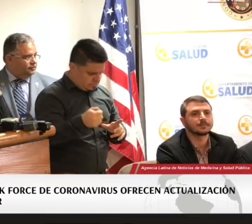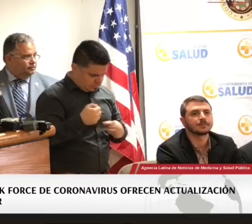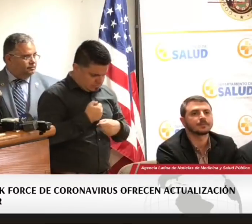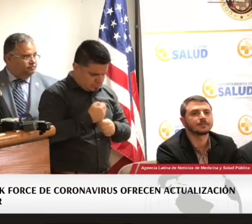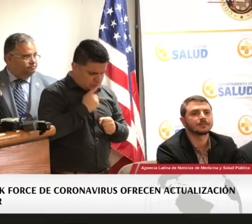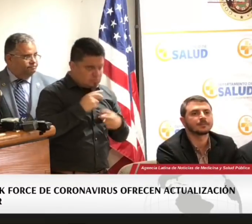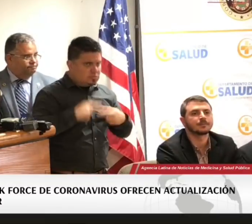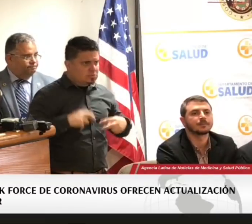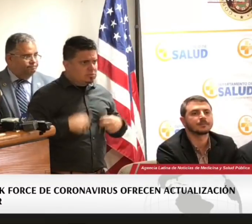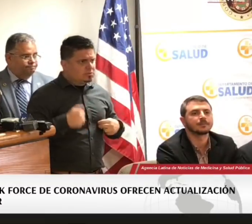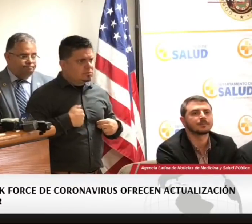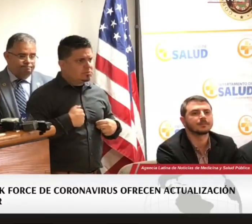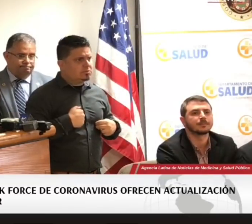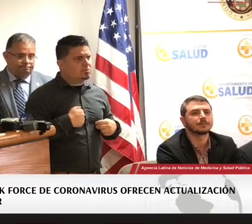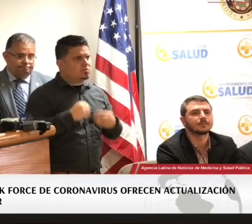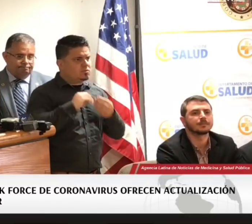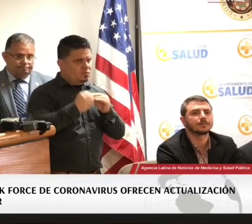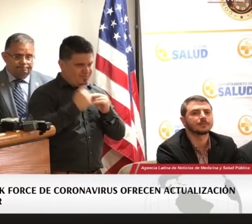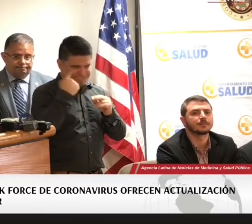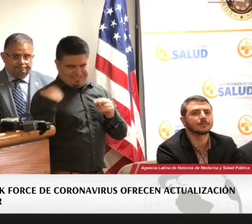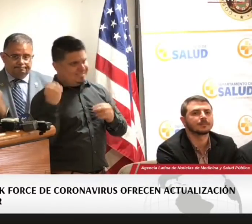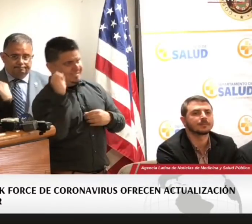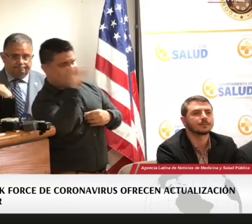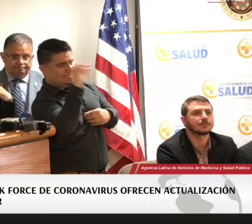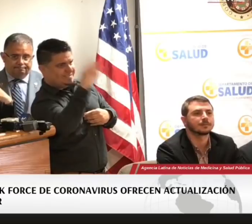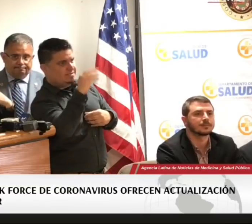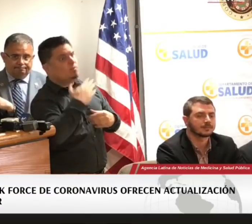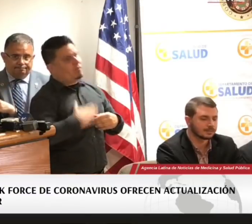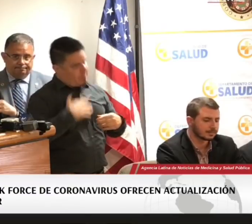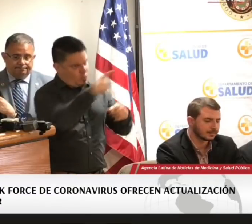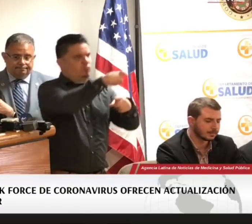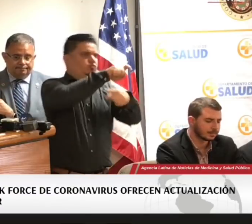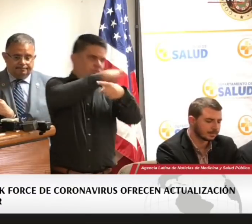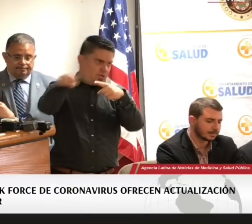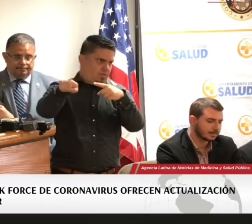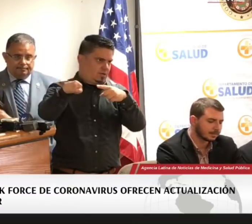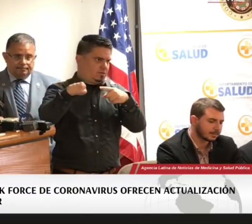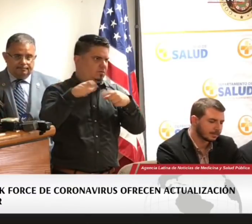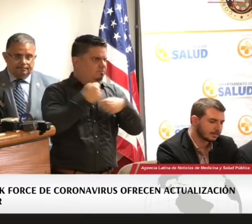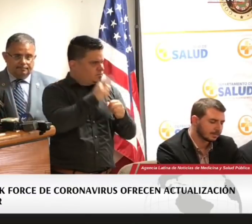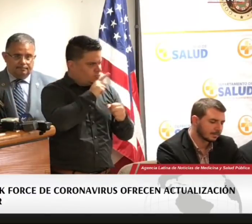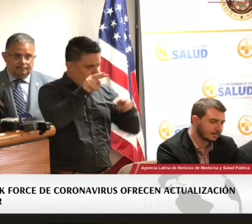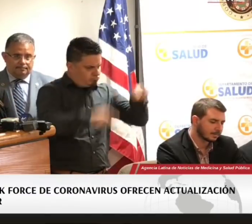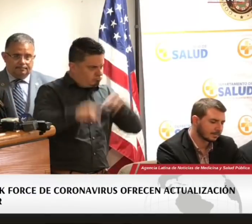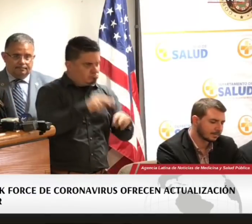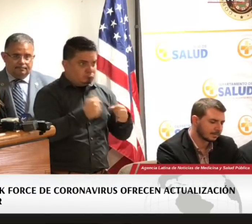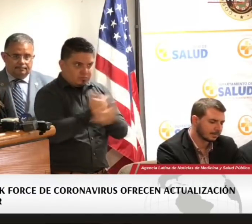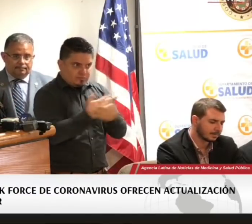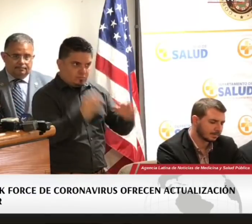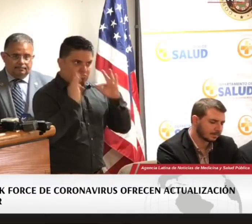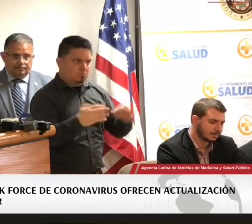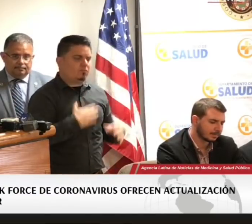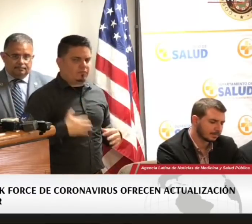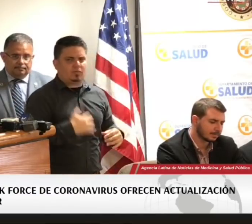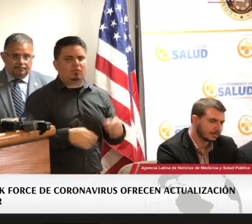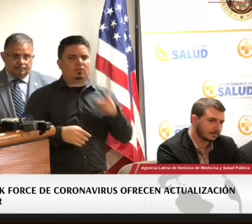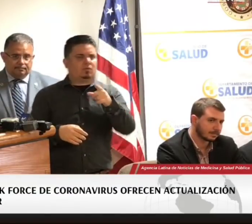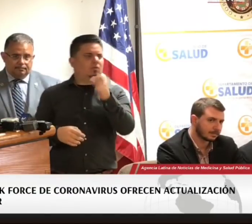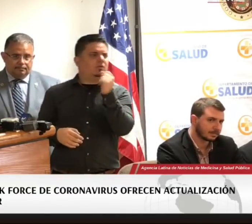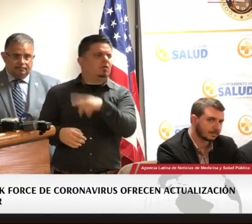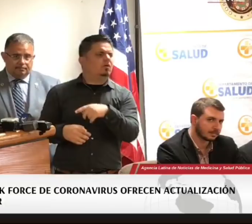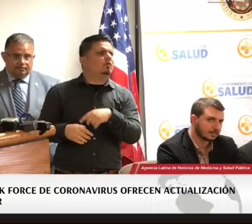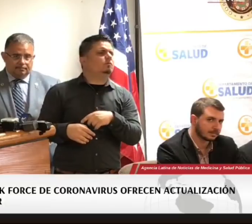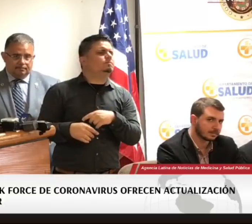tenemos disponible para entonces hacer los arreglos y evaluar a la persona. Y la última pregunta que tengo es la siguiente. El pueblo está